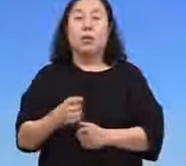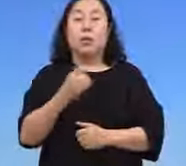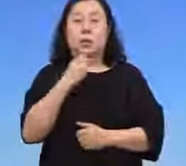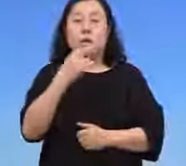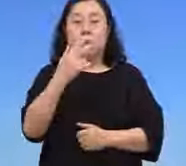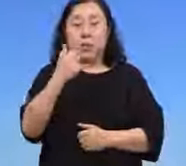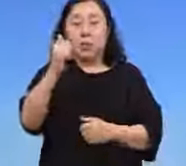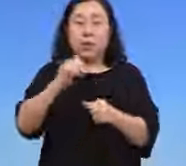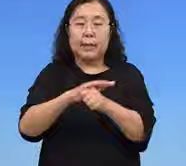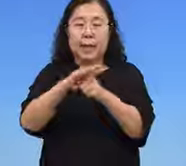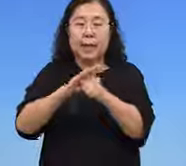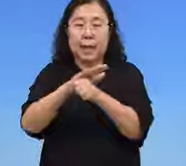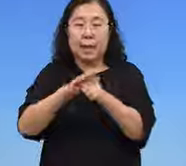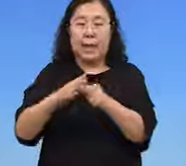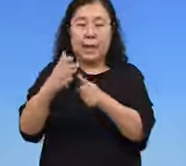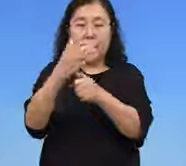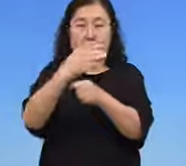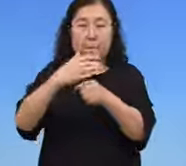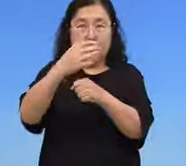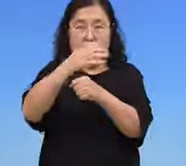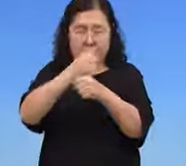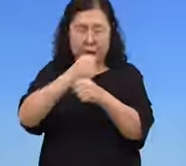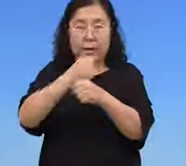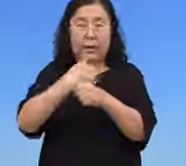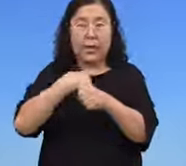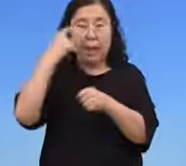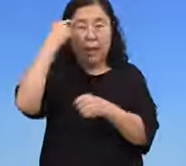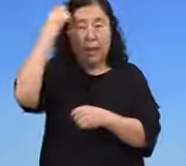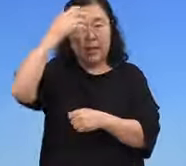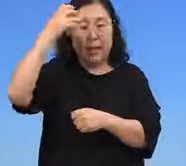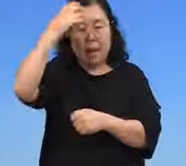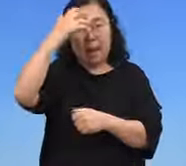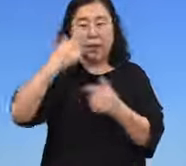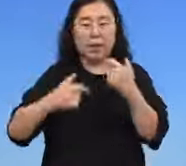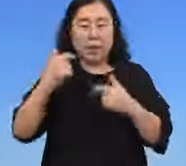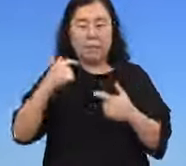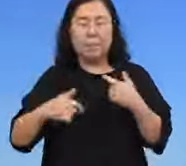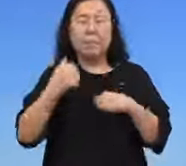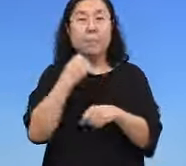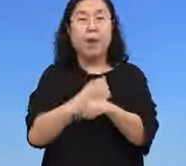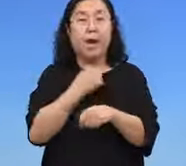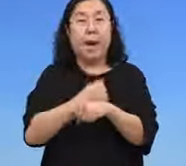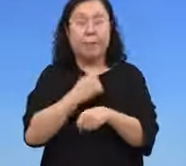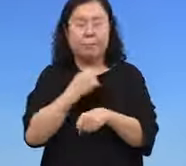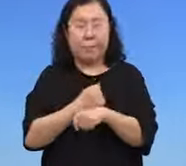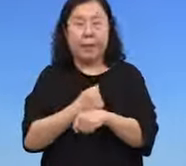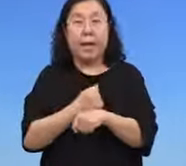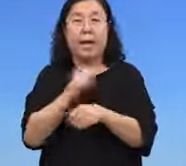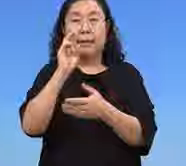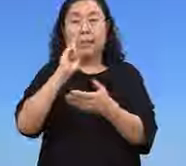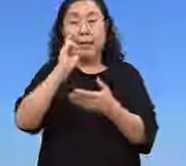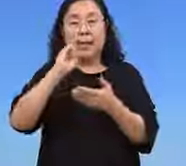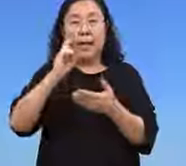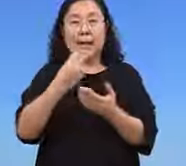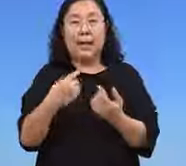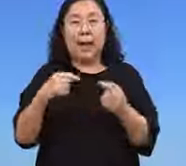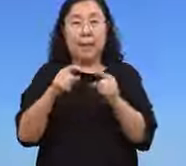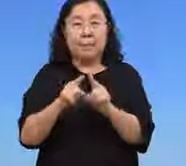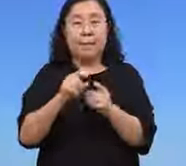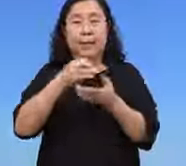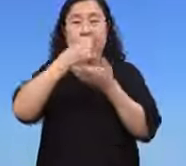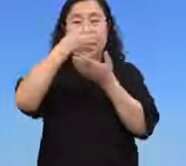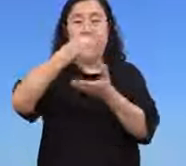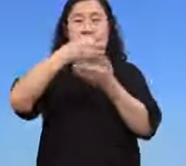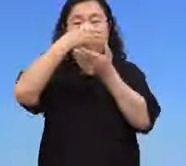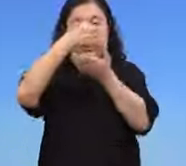매여 내 영 기뻐합니다. 오직 주의 사랑에 매여 내 영 기뻐합니다.